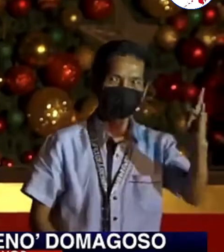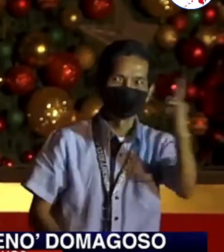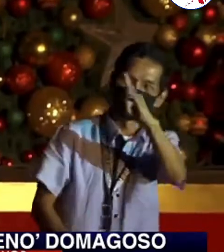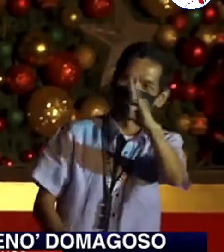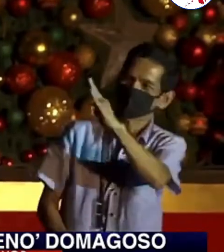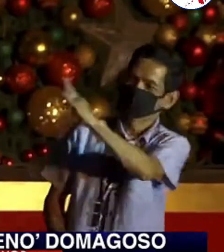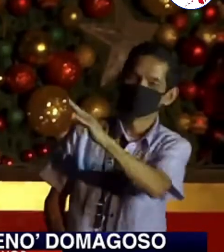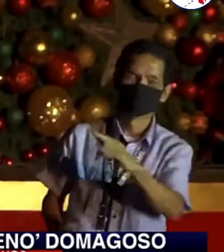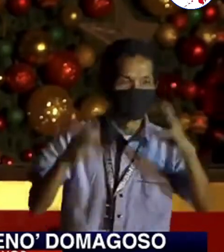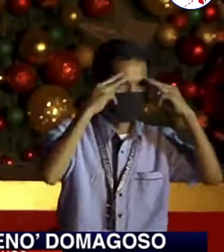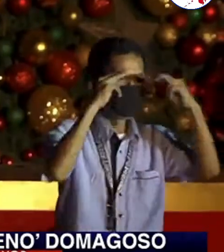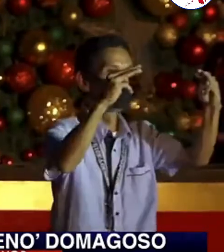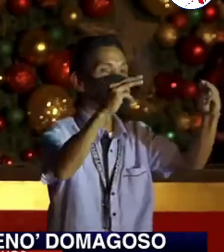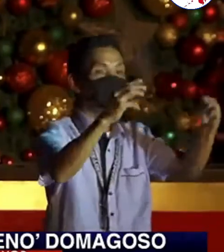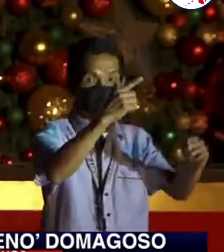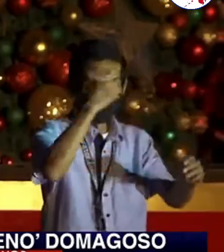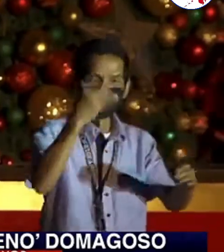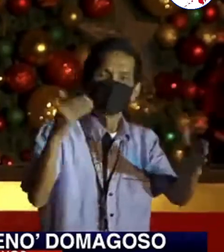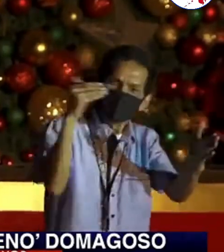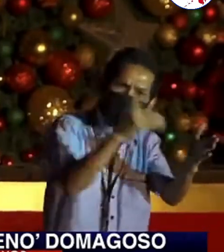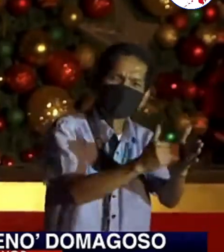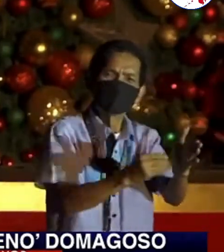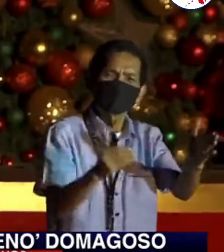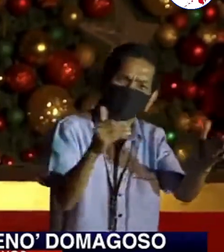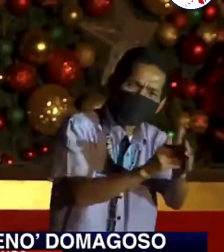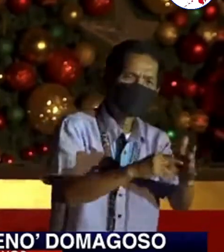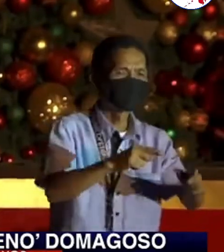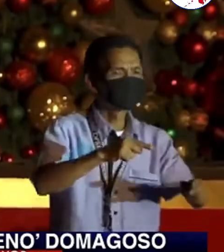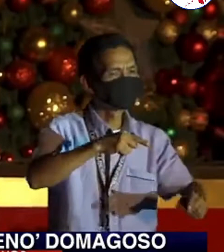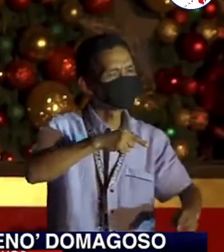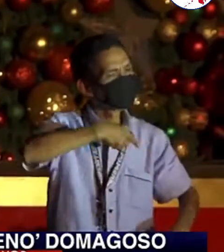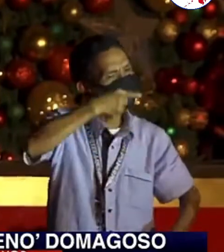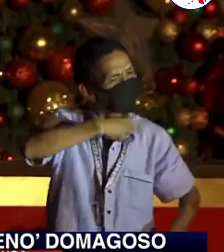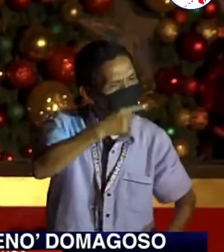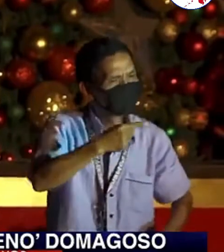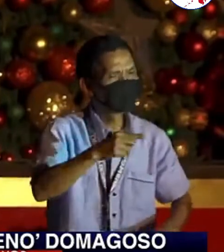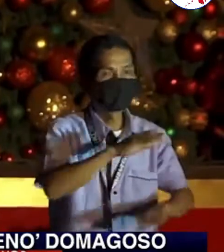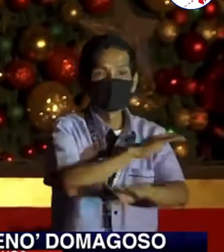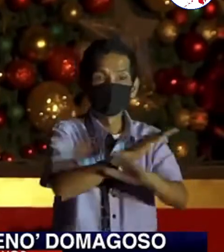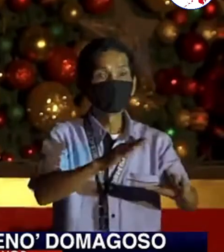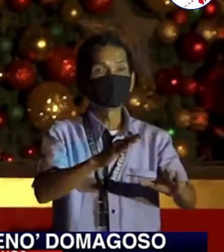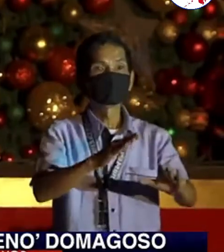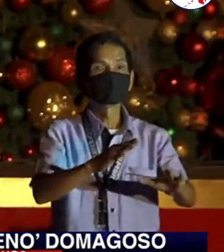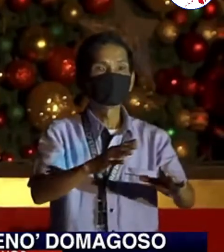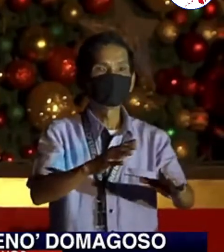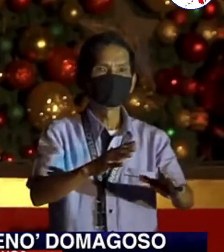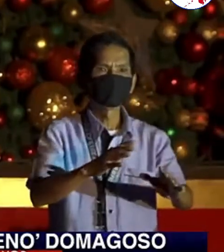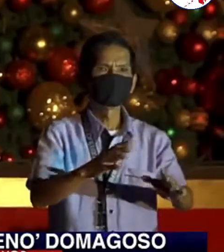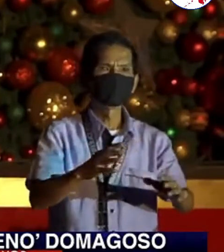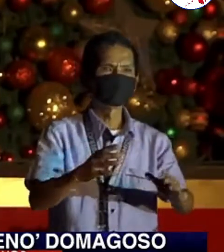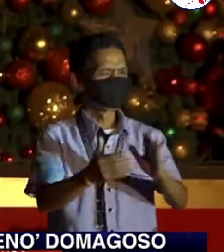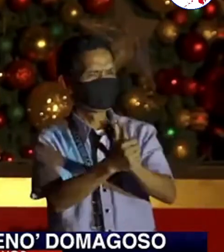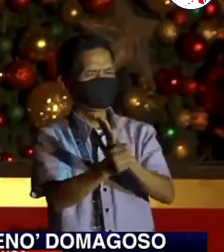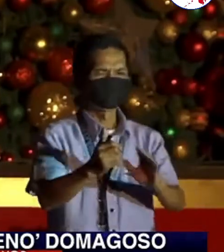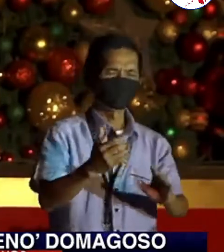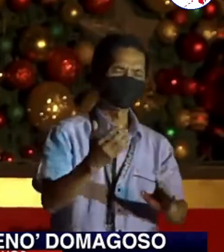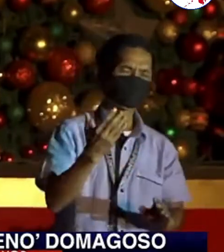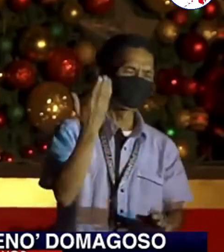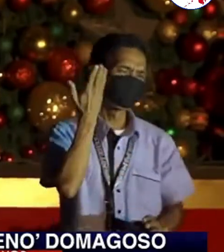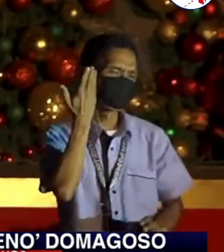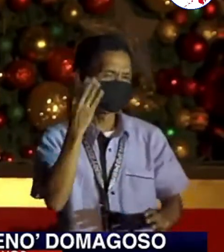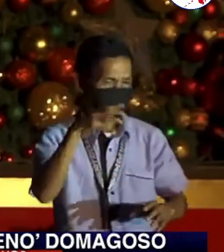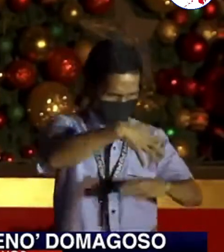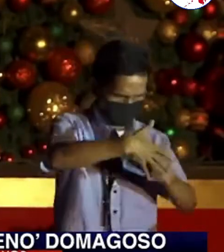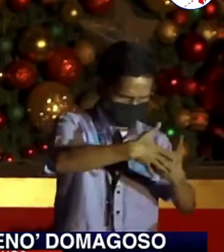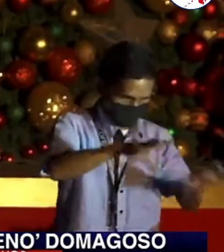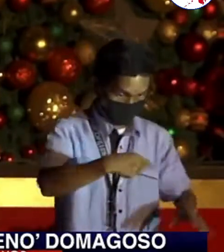Sapagkat sa paulit-ulit namin sinasabi, hindi kami pwedeng maggaling-galingan sa kapitbahay kung